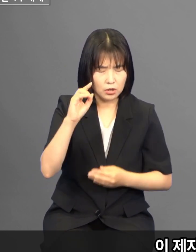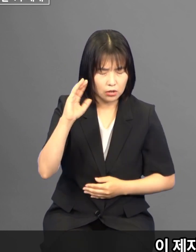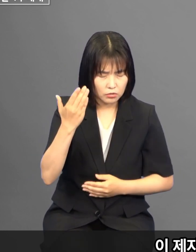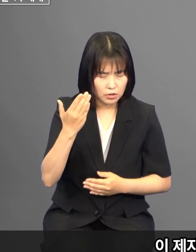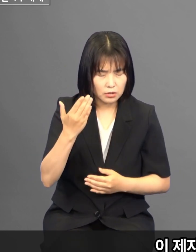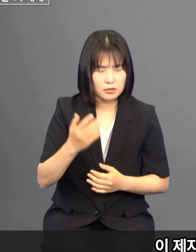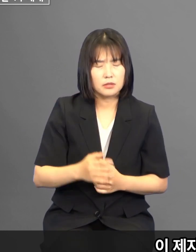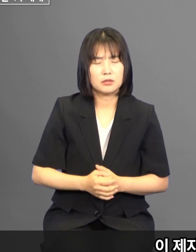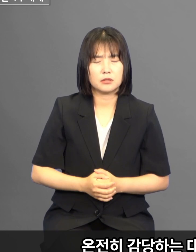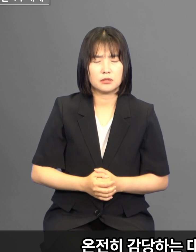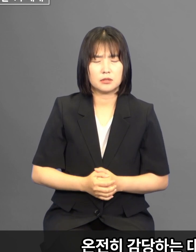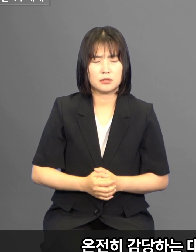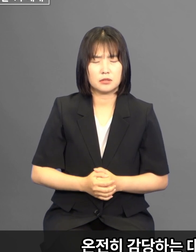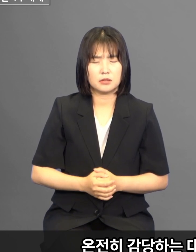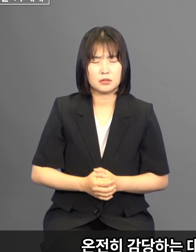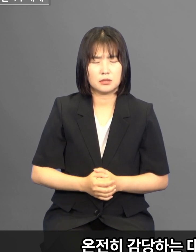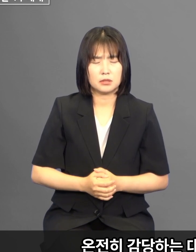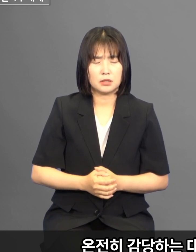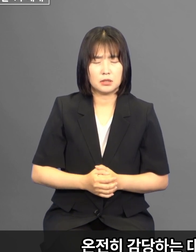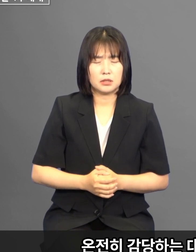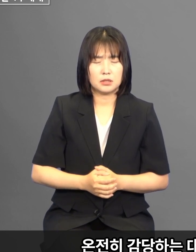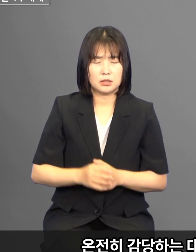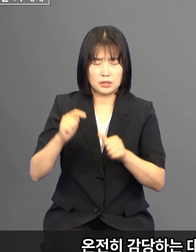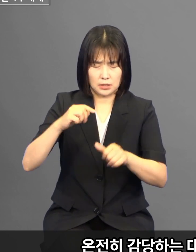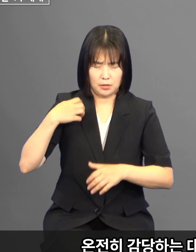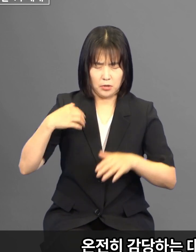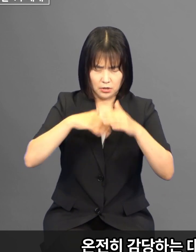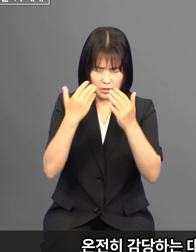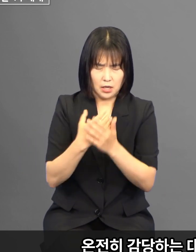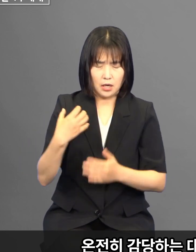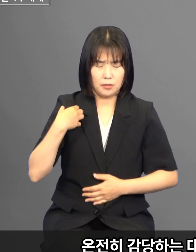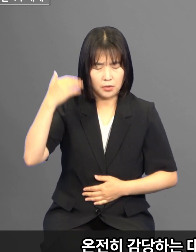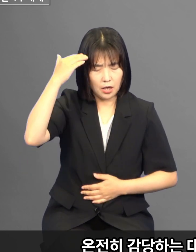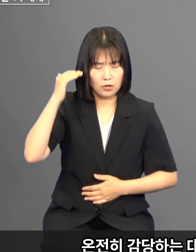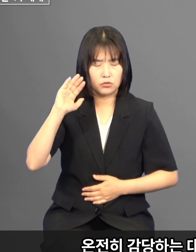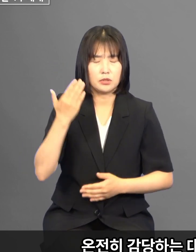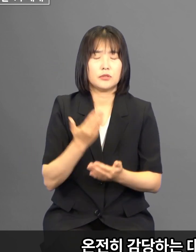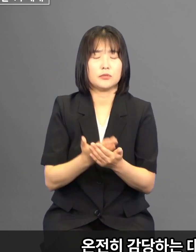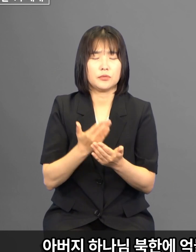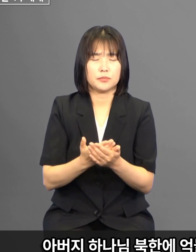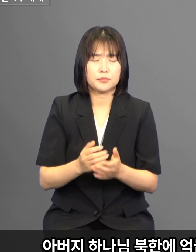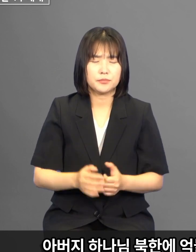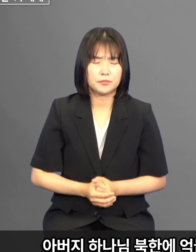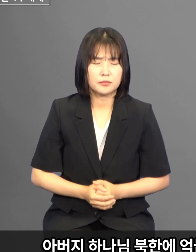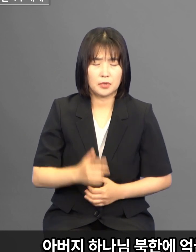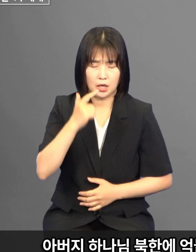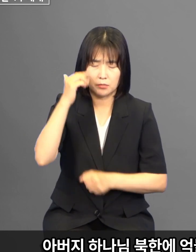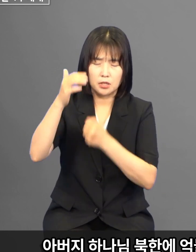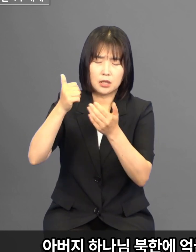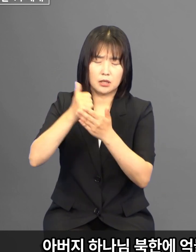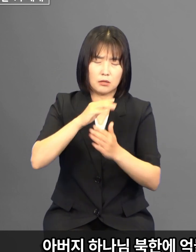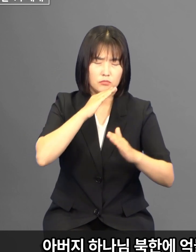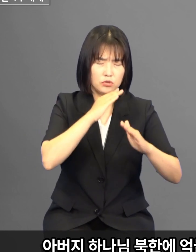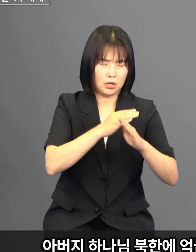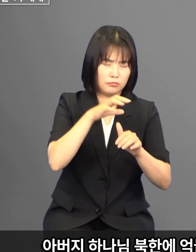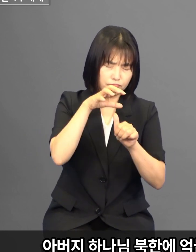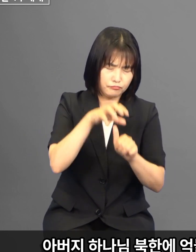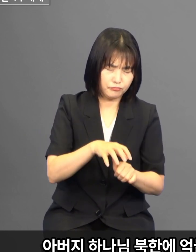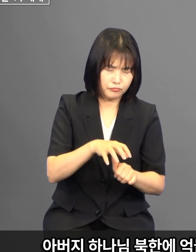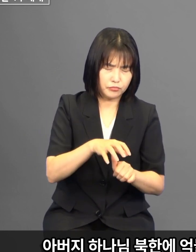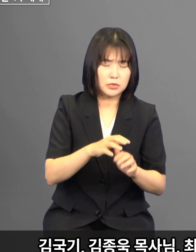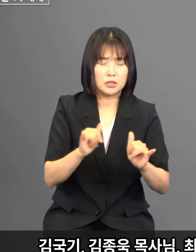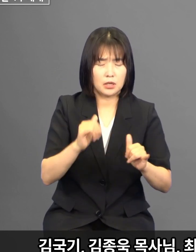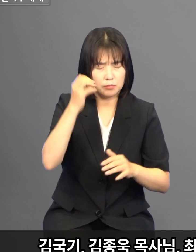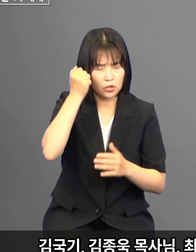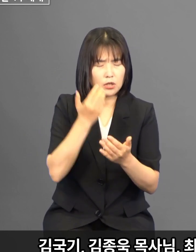제장적 나라의 사명을 온전히 감당하는 대한민국 되게 하여 주시옵소서. 아버지 하나님, 북한에 억눌려 있는 주의 백성들을